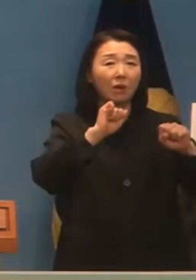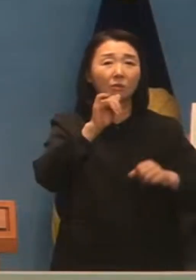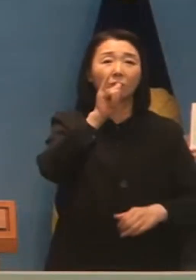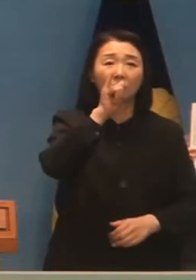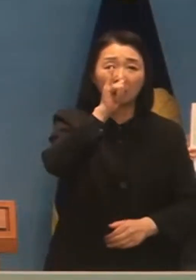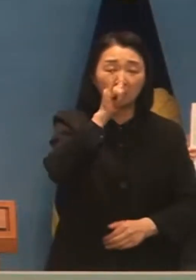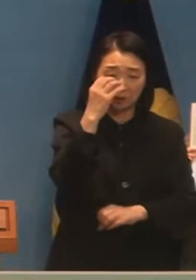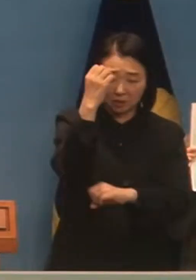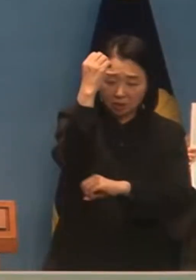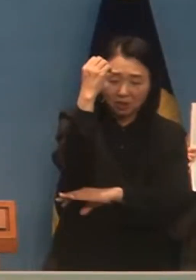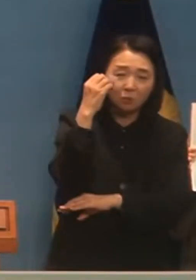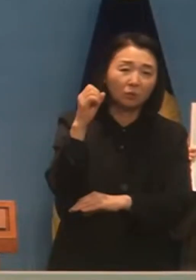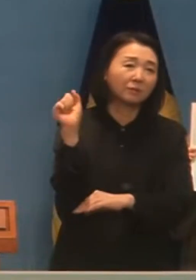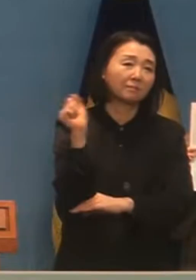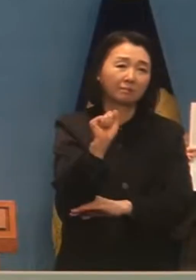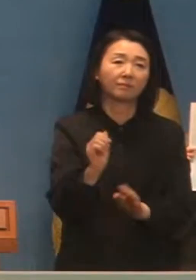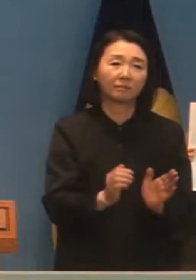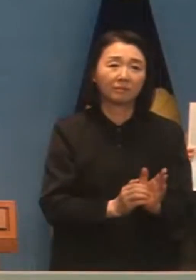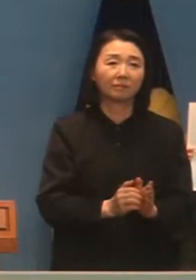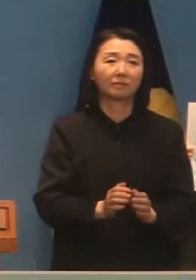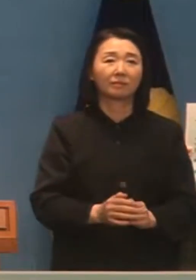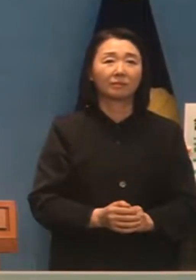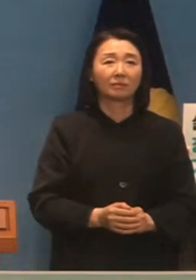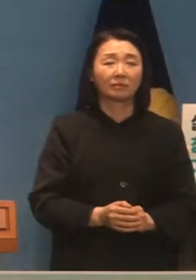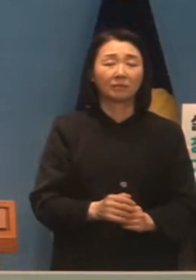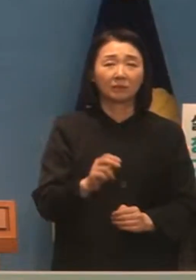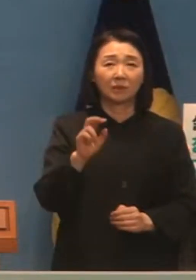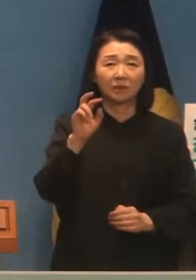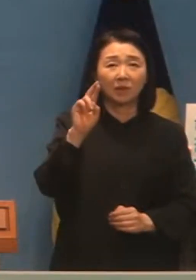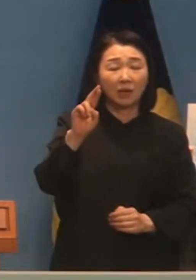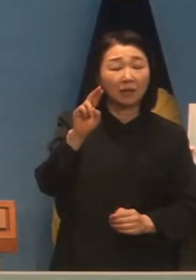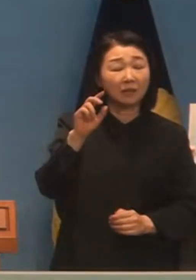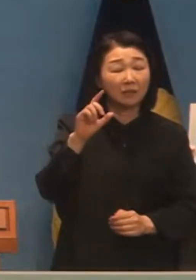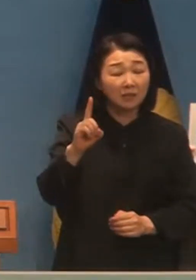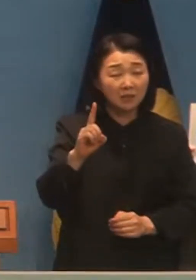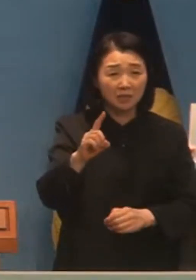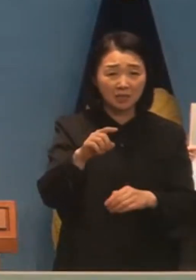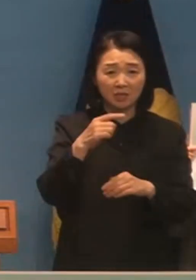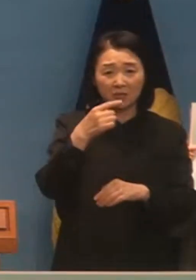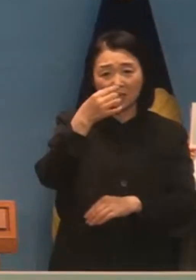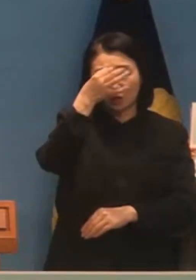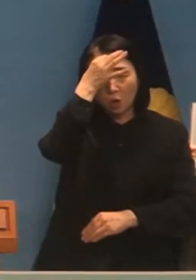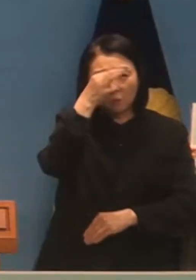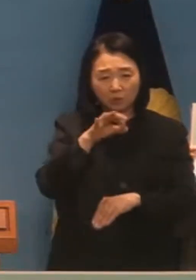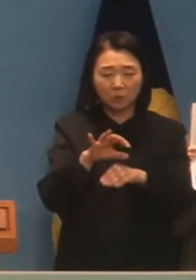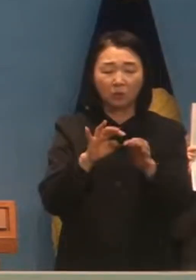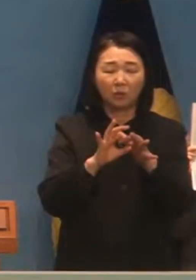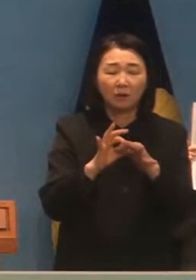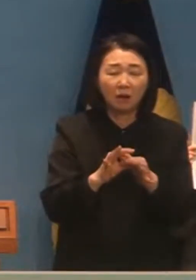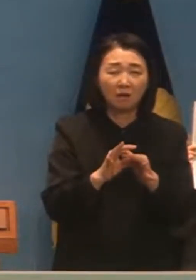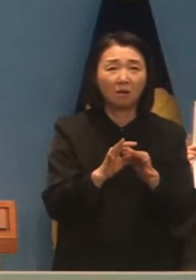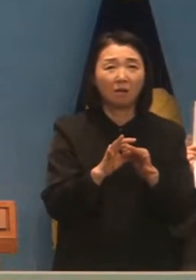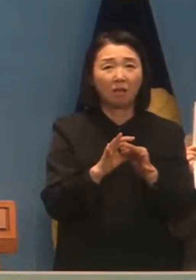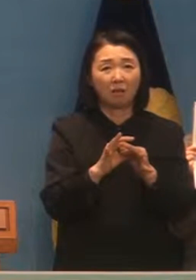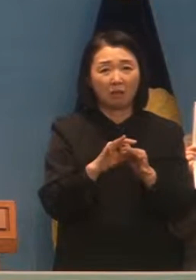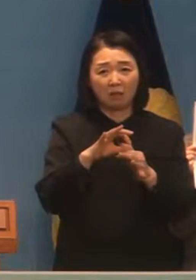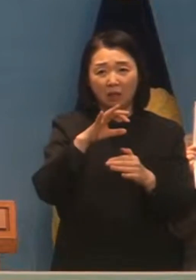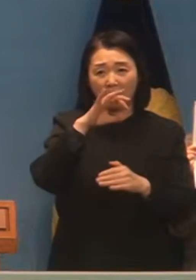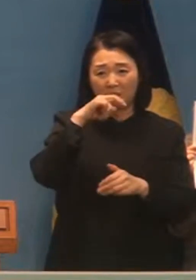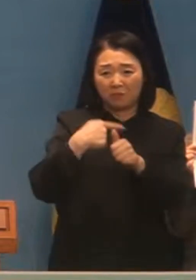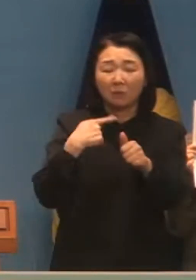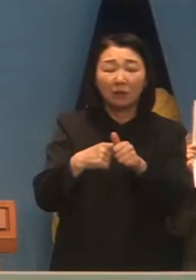있는 기반이 흔들렸습니다. R&D 예산 삭감을 비판하는 대학원생이 입을 틀어막는 모습은